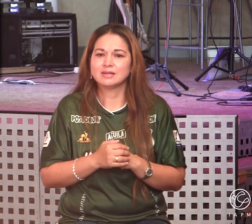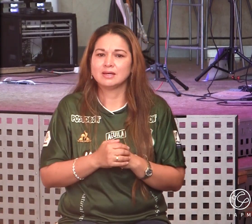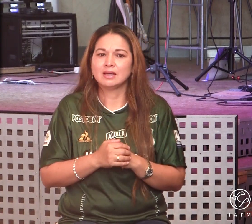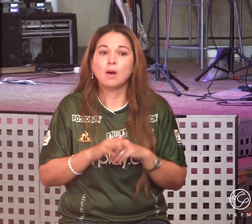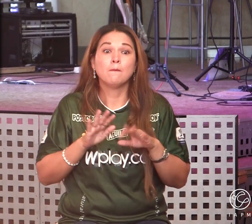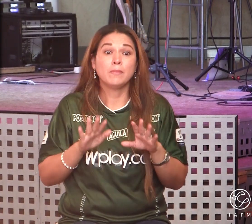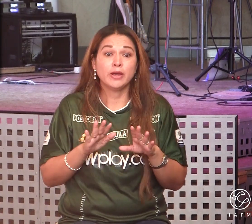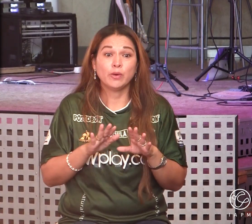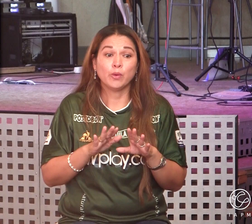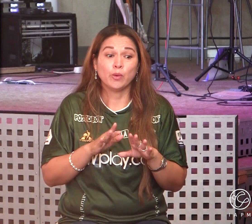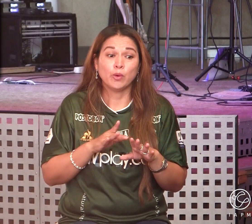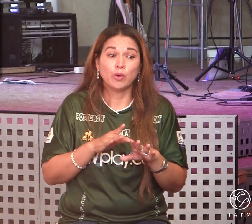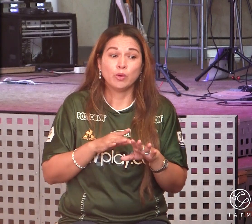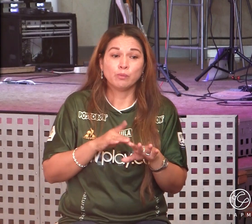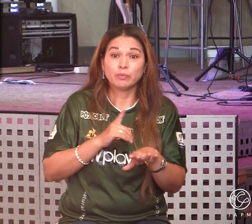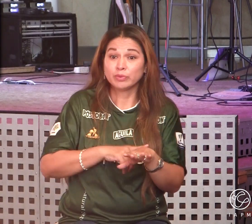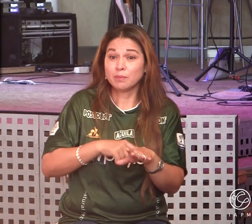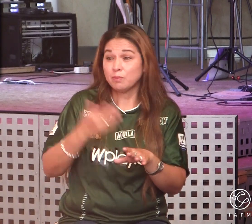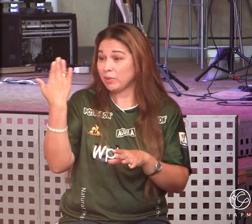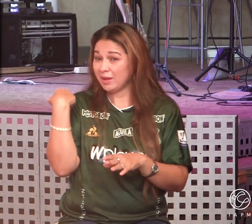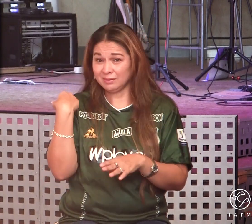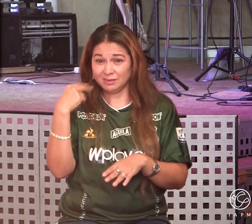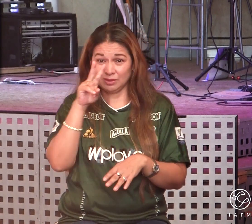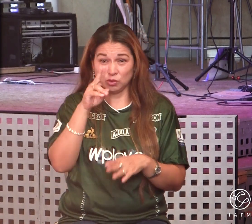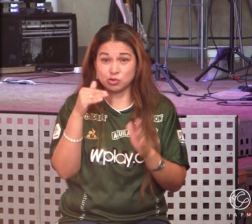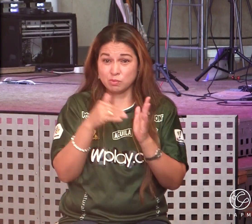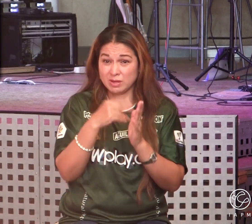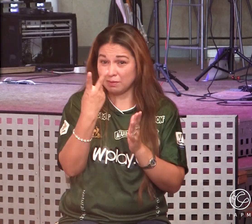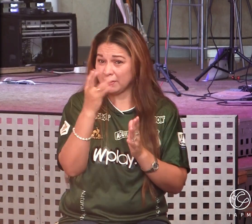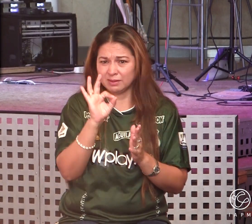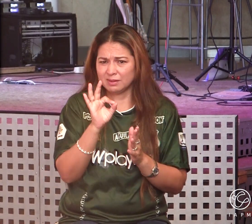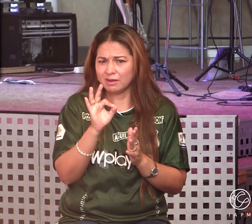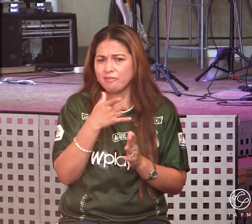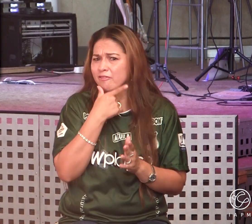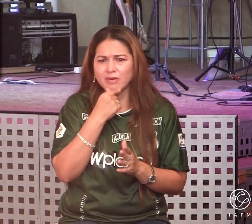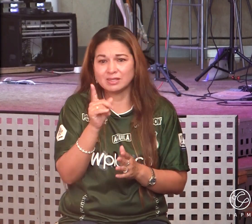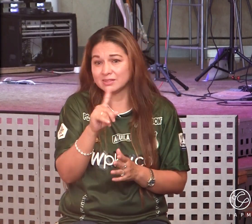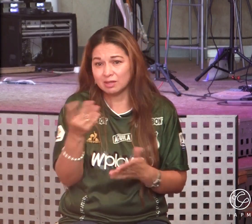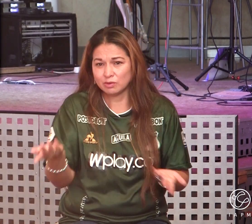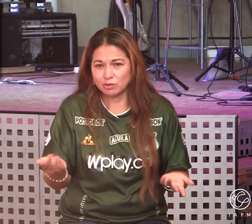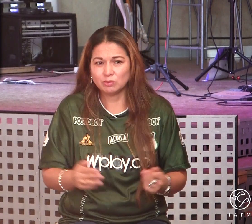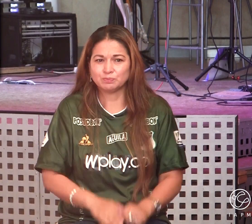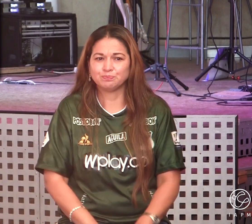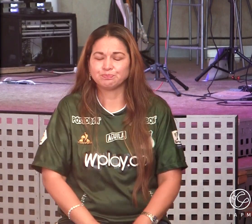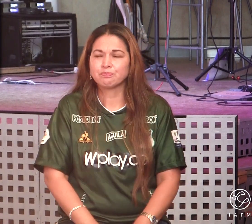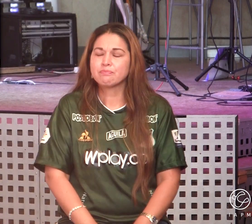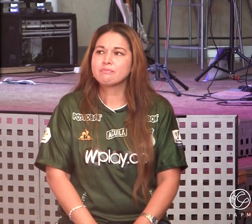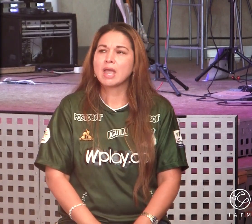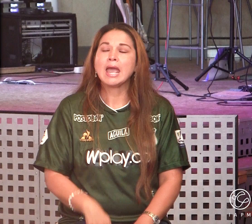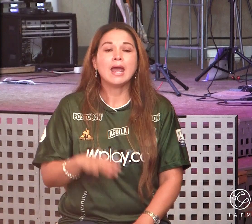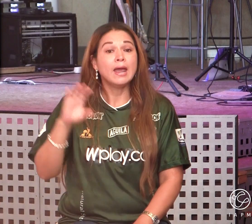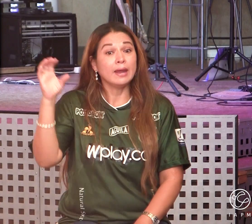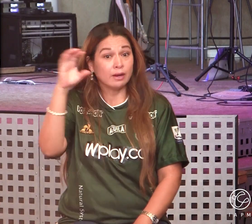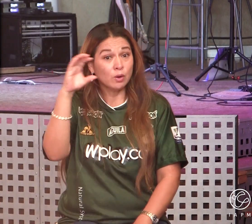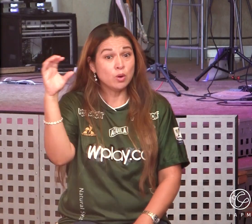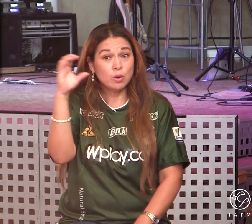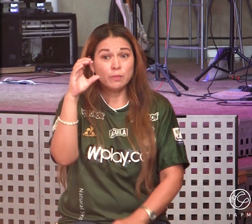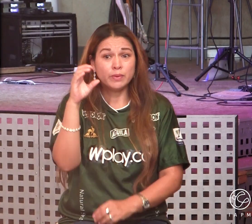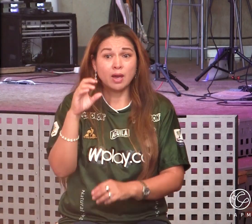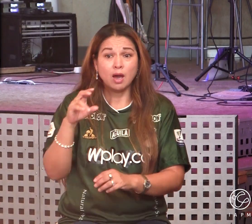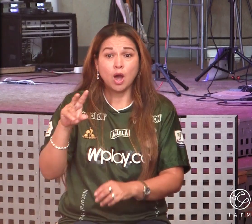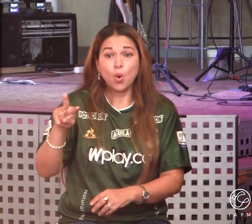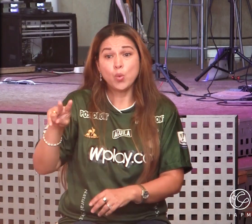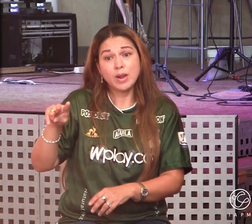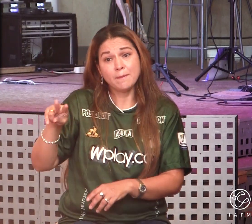de otro de esos que se hizo viral era de una pareja de pastores muy conocidos en Colombia, amigos personales